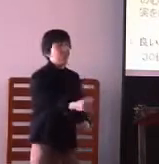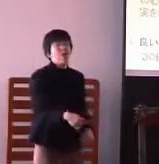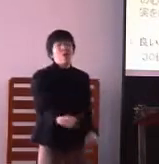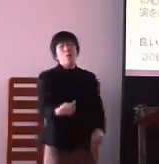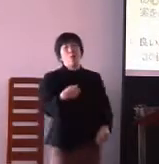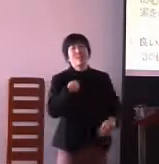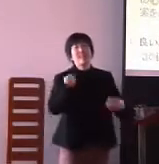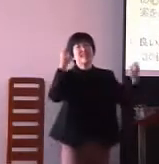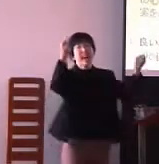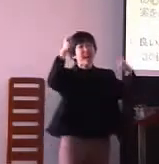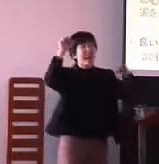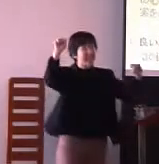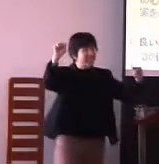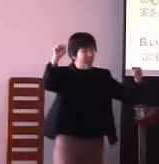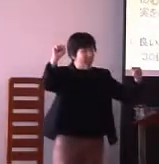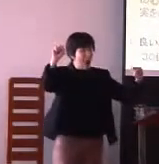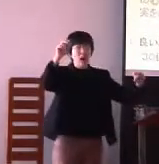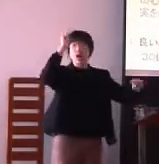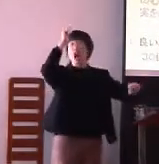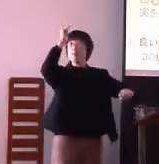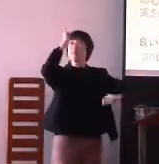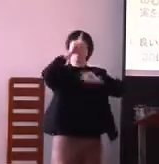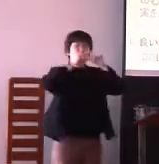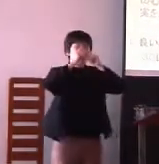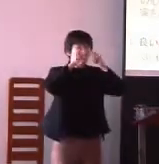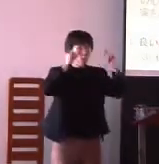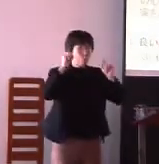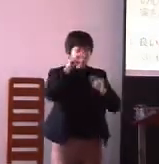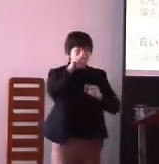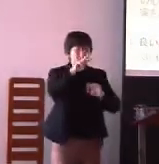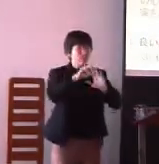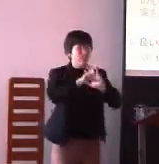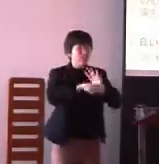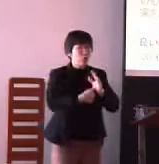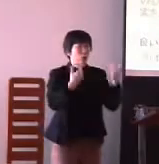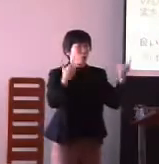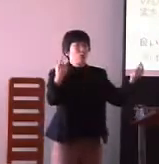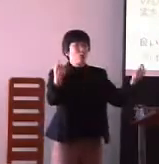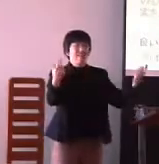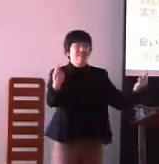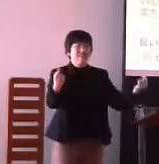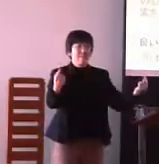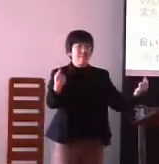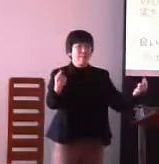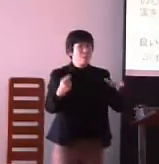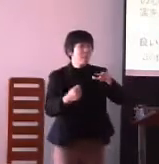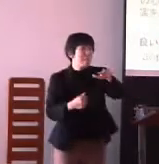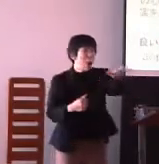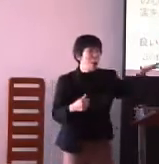、本当にあなた何何と言われた時